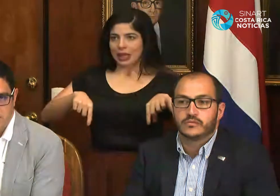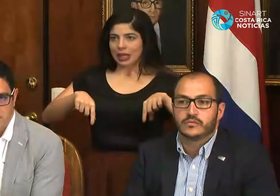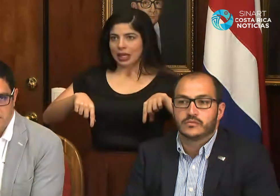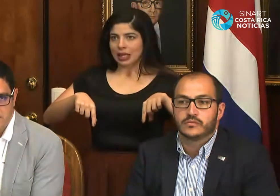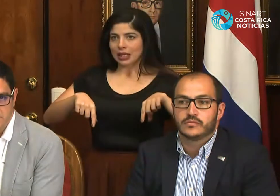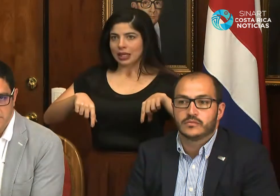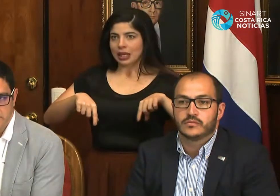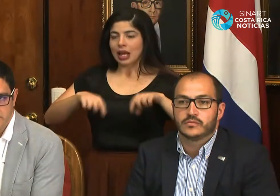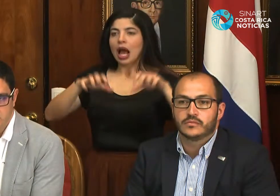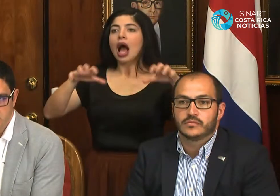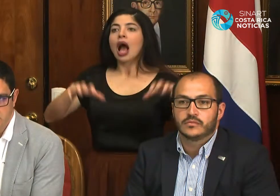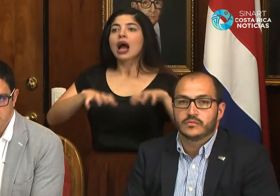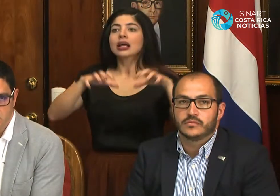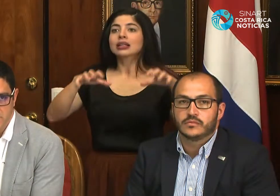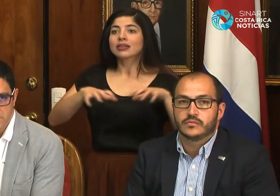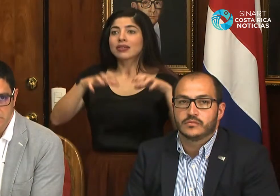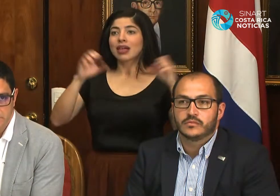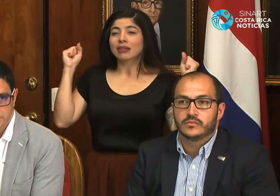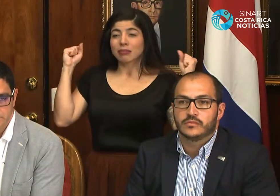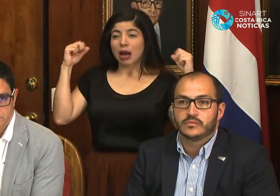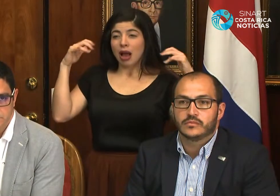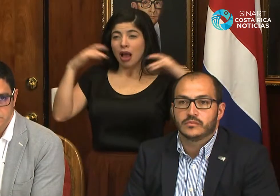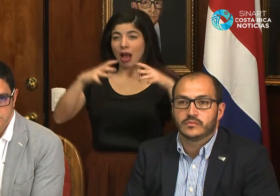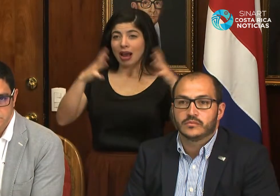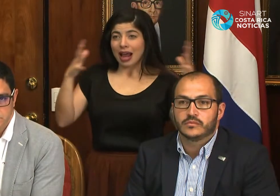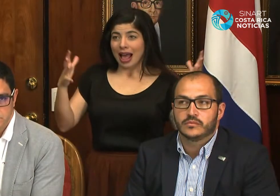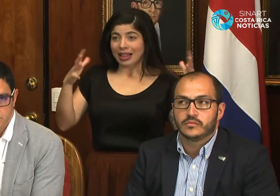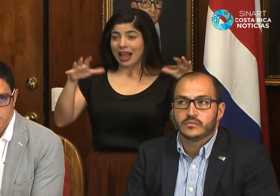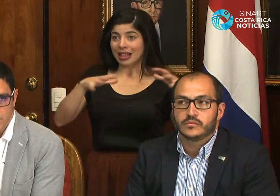las actividades de concentración masiva.